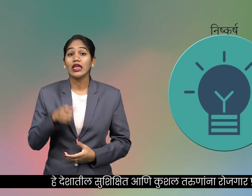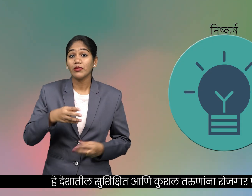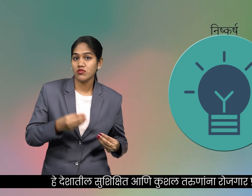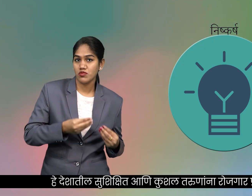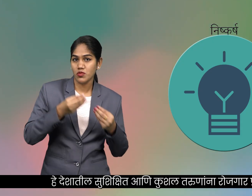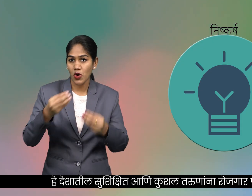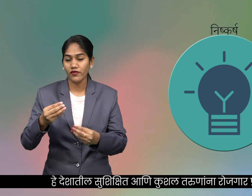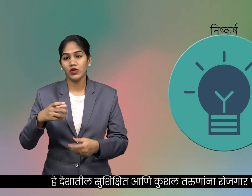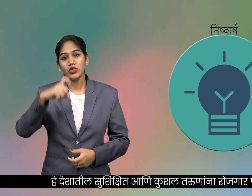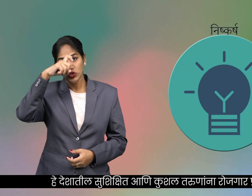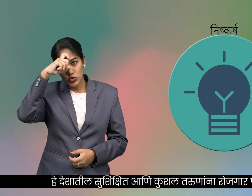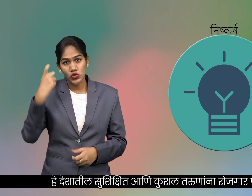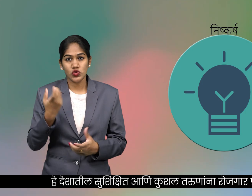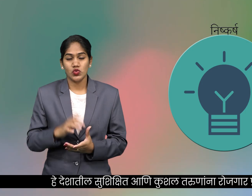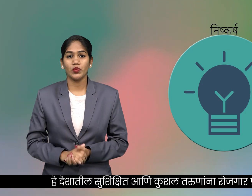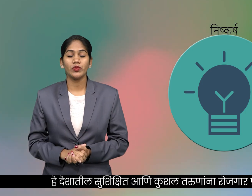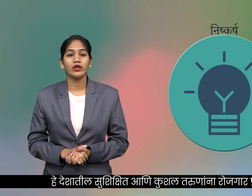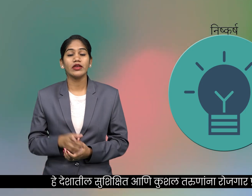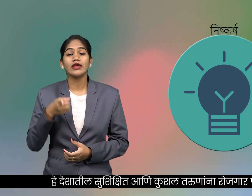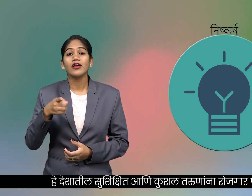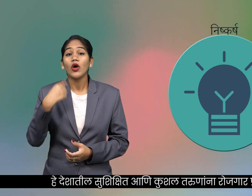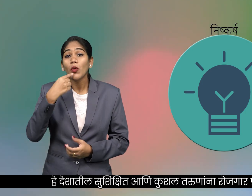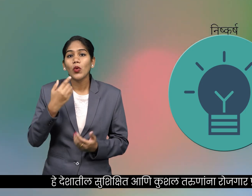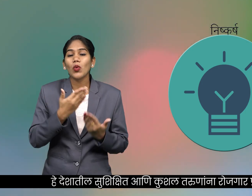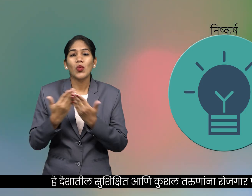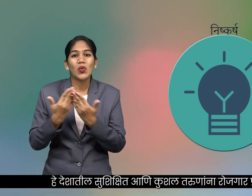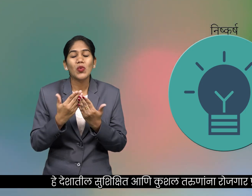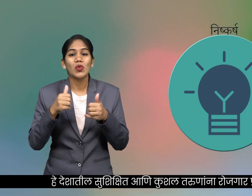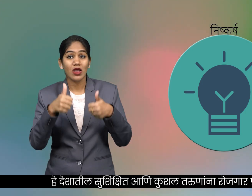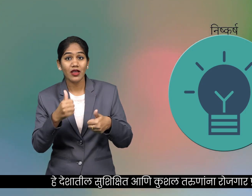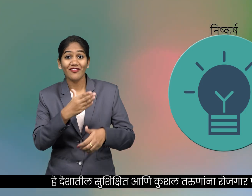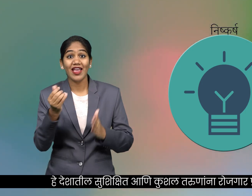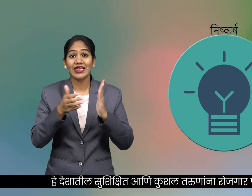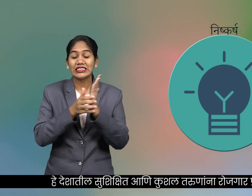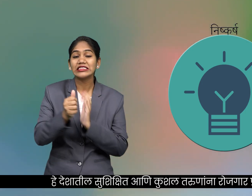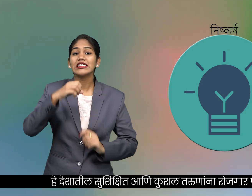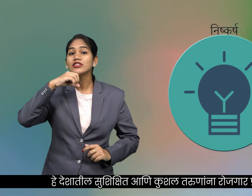हे देशातील सुशिक्षित आणि कुशल तरुणांना रोजगार प्रदान करते